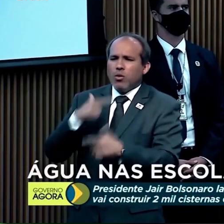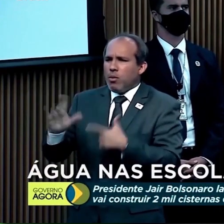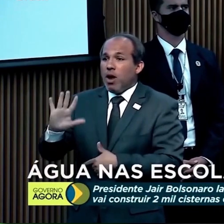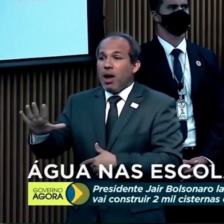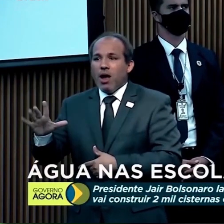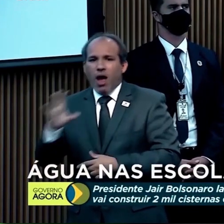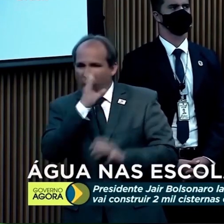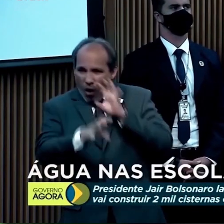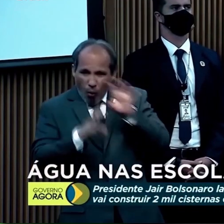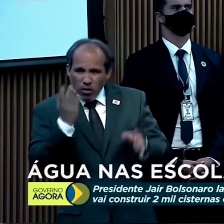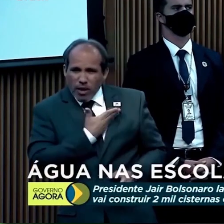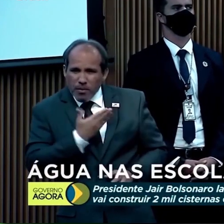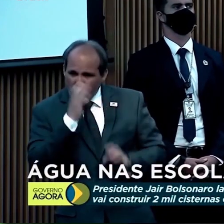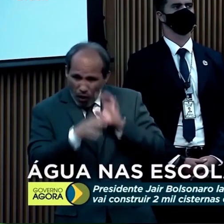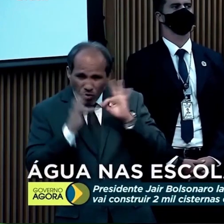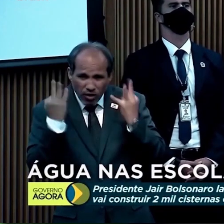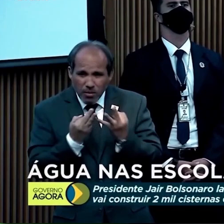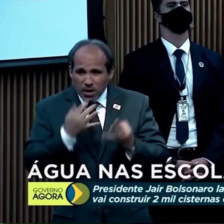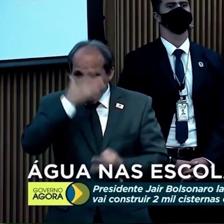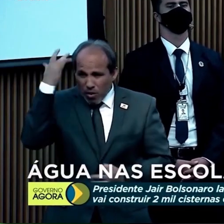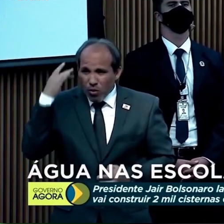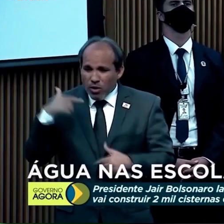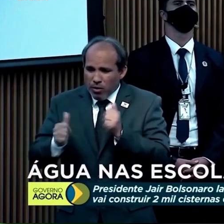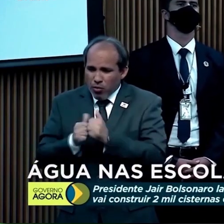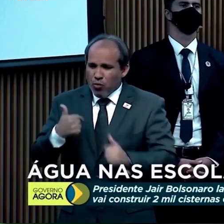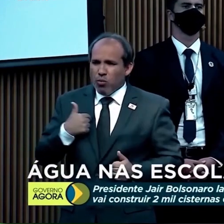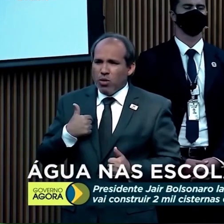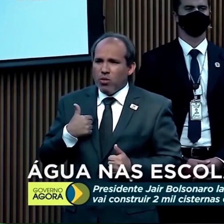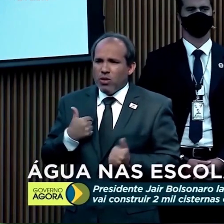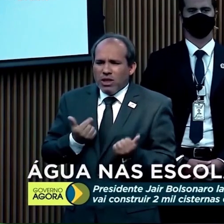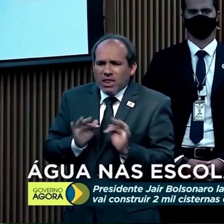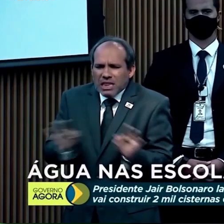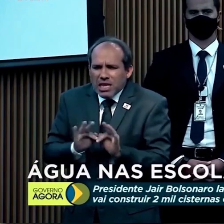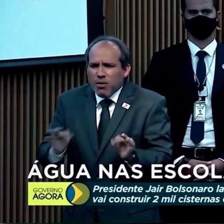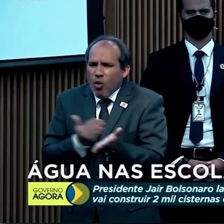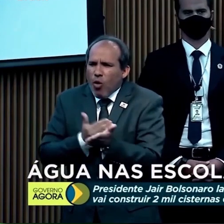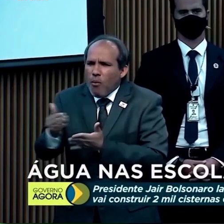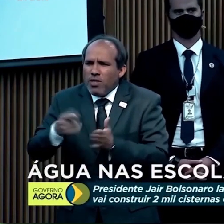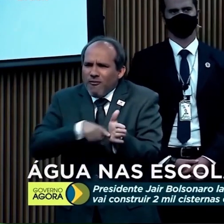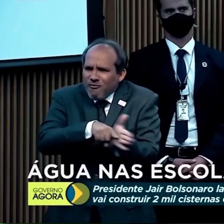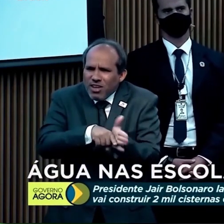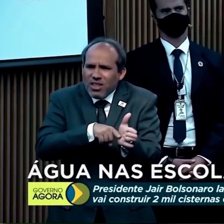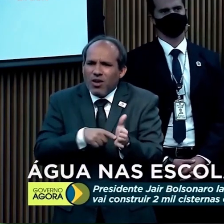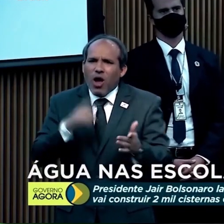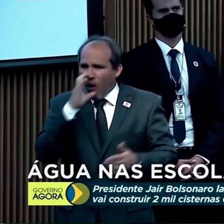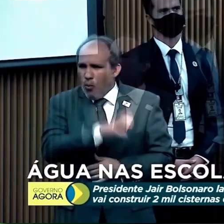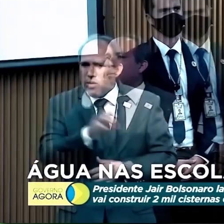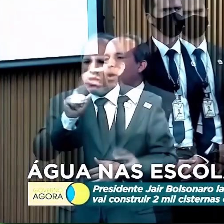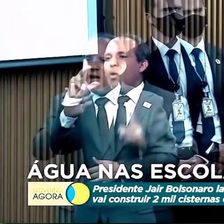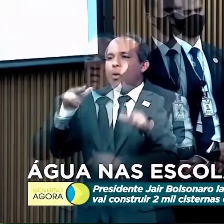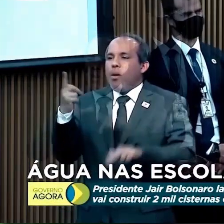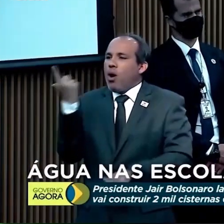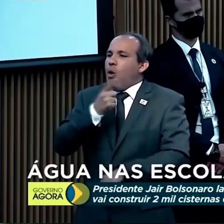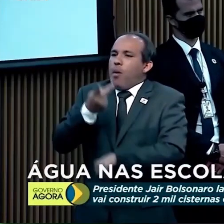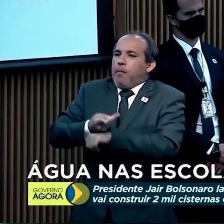o amigos pelo jeito humilde que trabalha do meu lado tava sem crédito Contra Eles começa acusado de Atos antidemocráticos